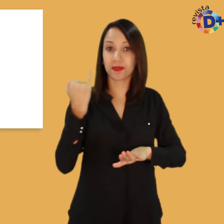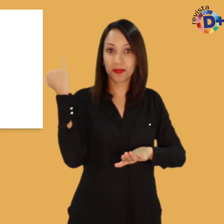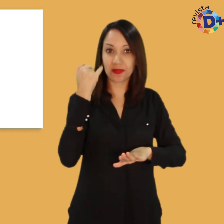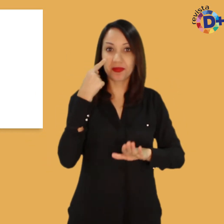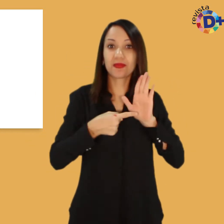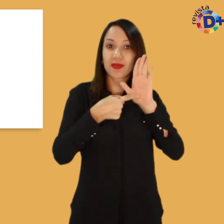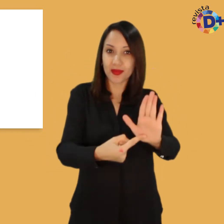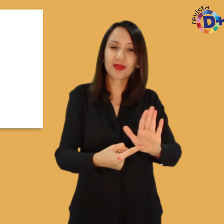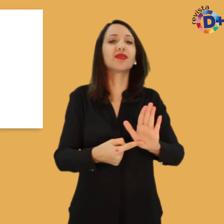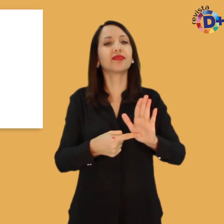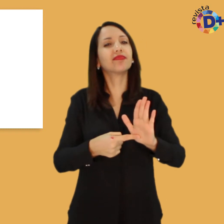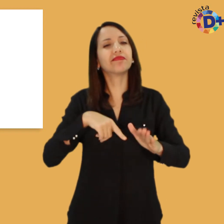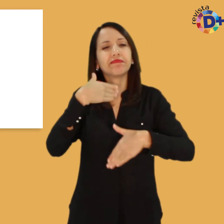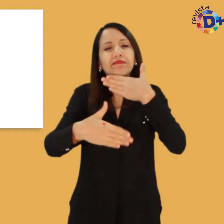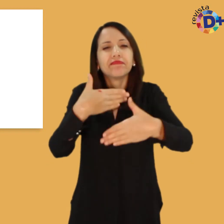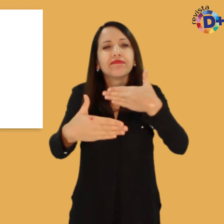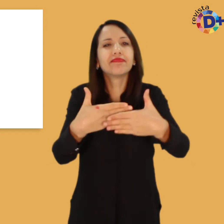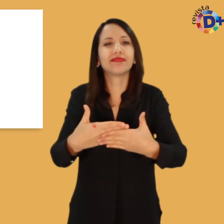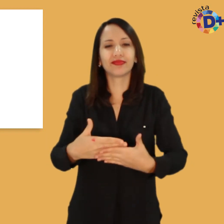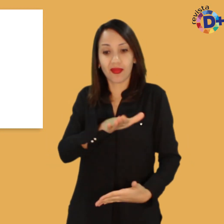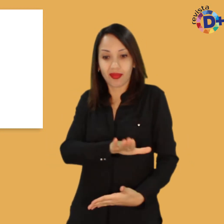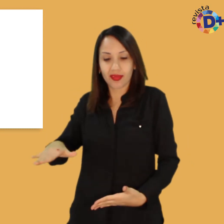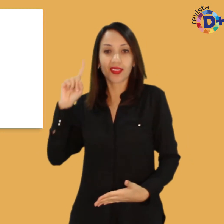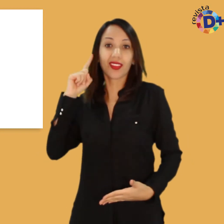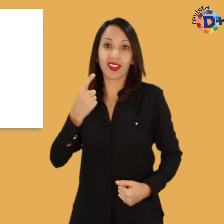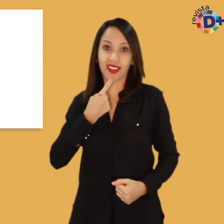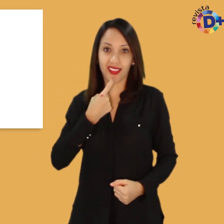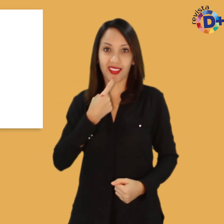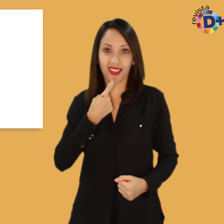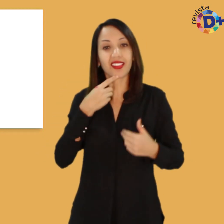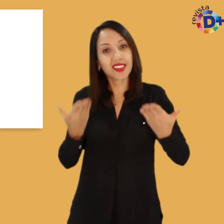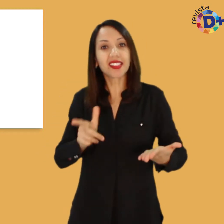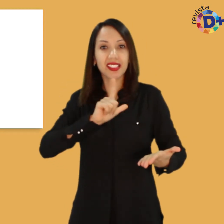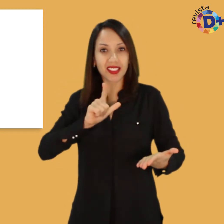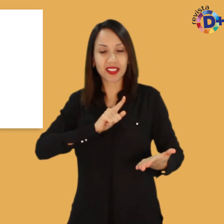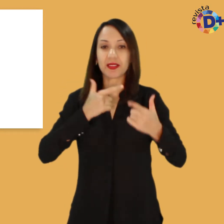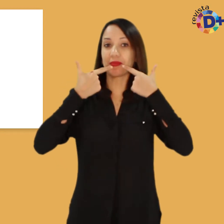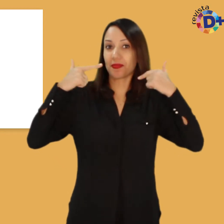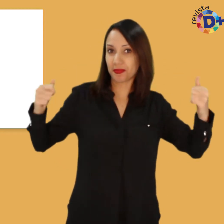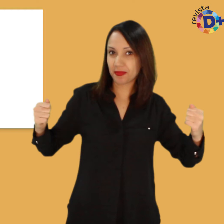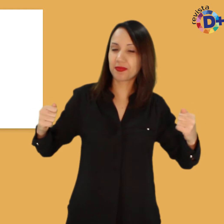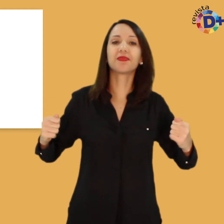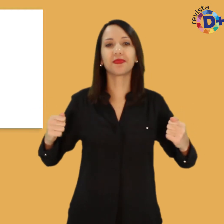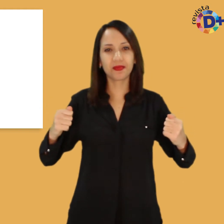a previsão de desenvolvimento da criança surda, tanto em termos linguísticos quanto